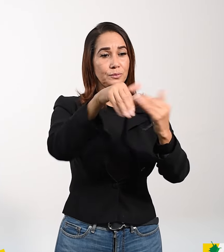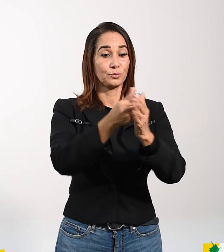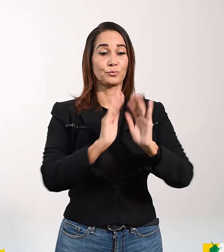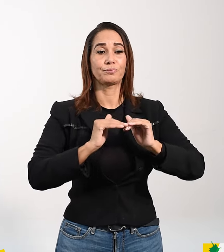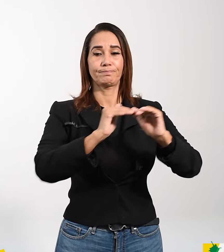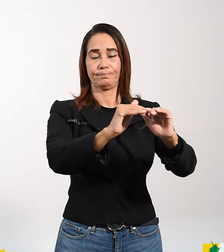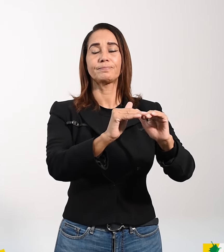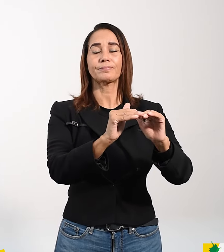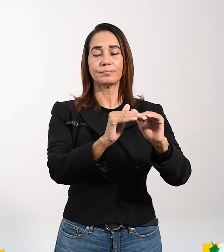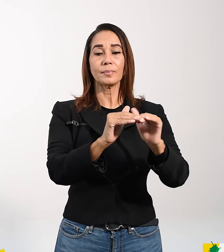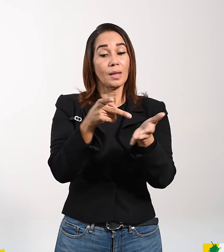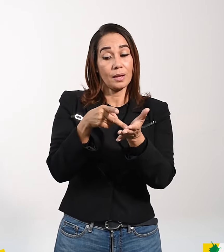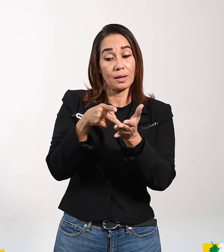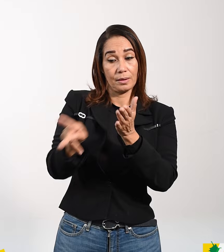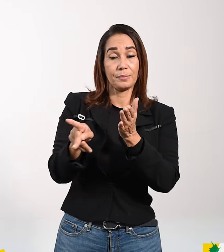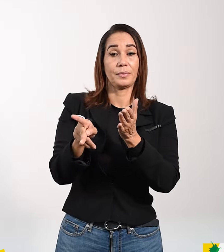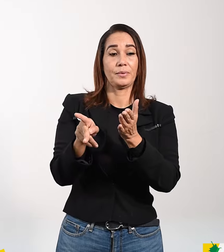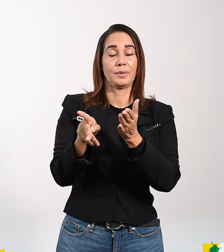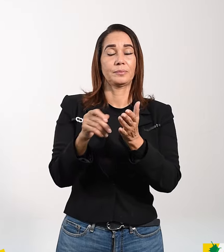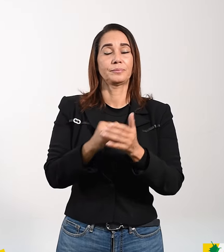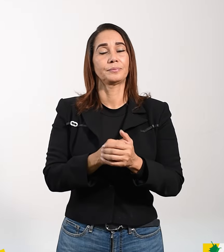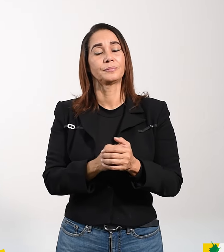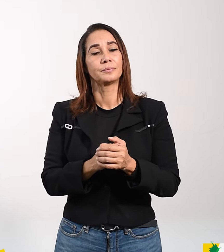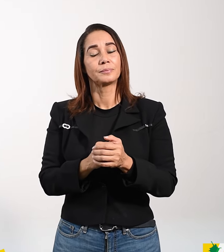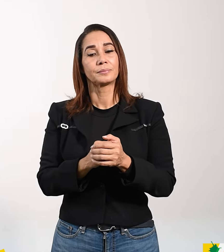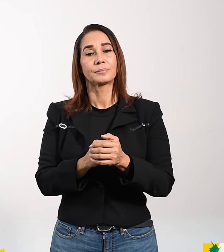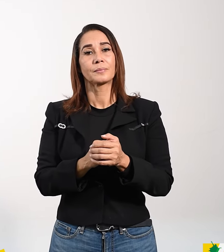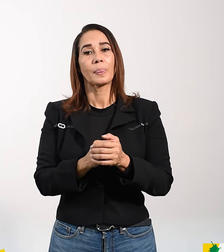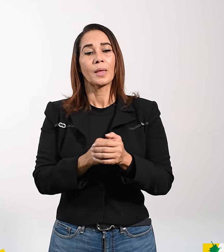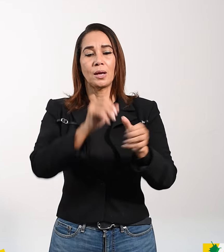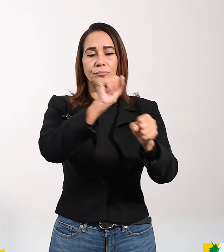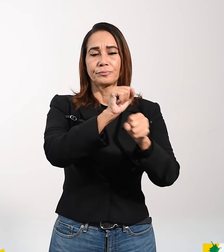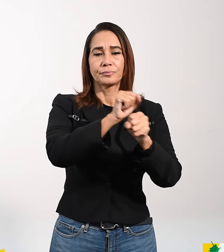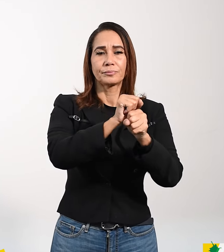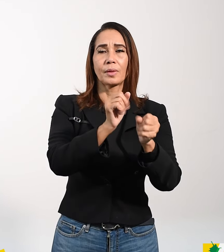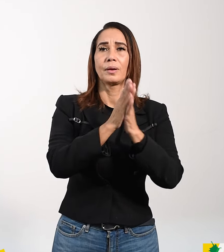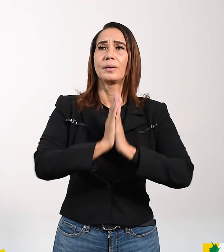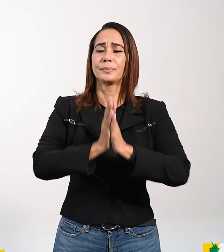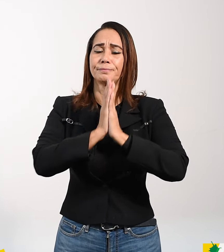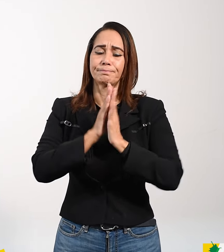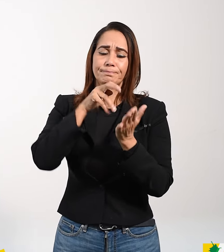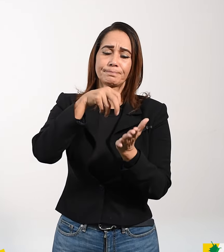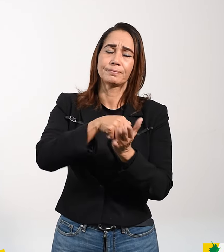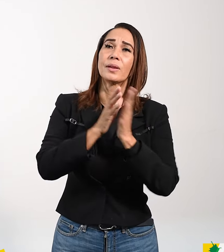Y que pagara así El empleado arrojándose a sus pies le suplicaba diciendo